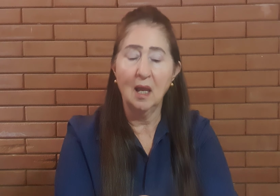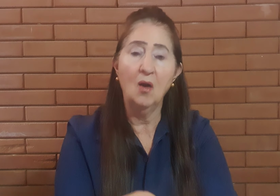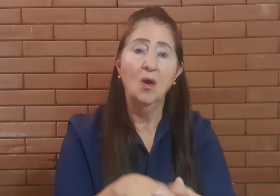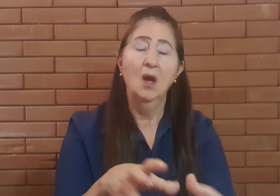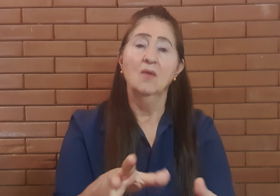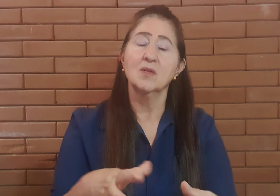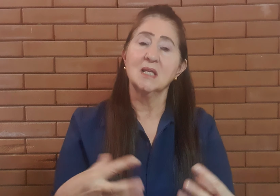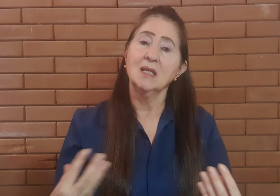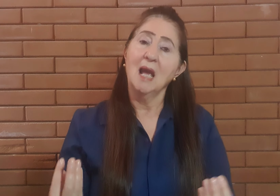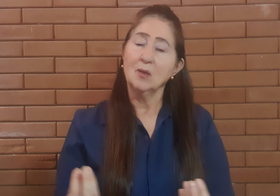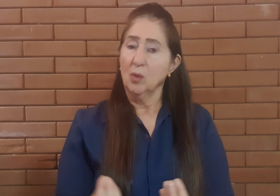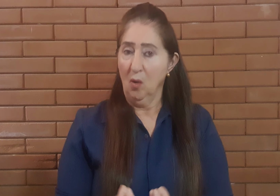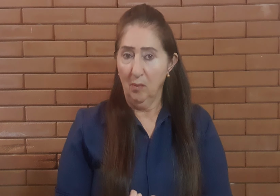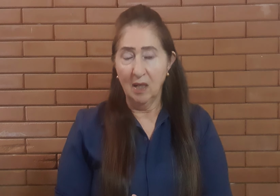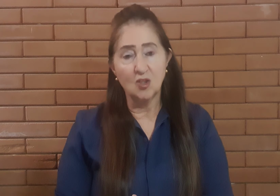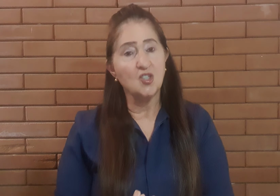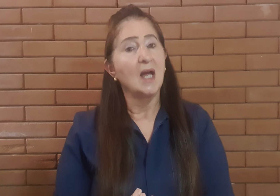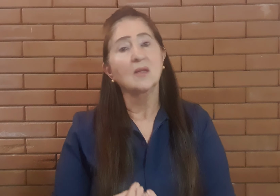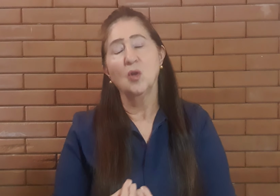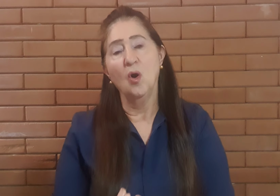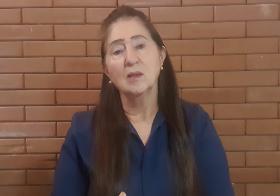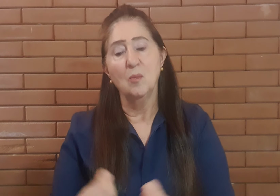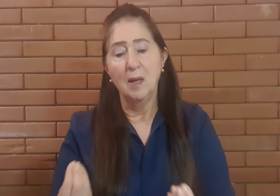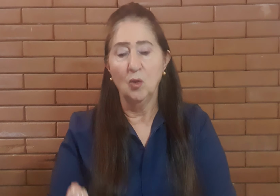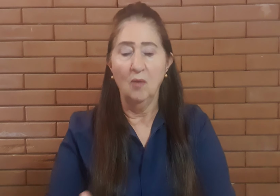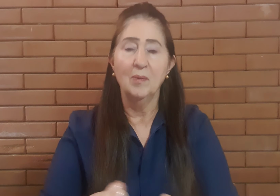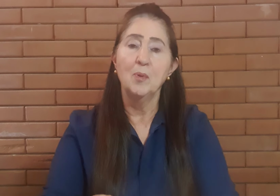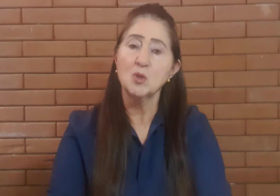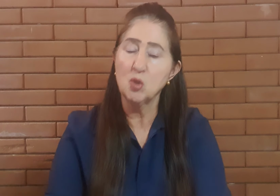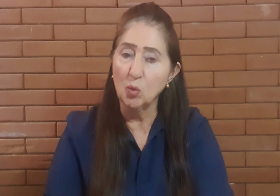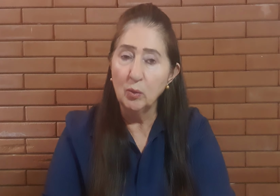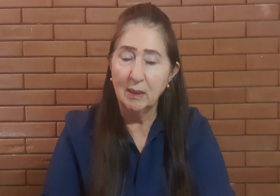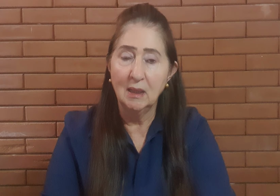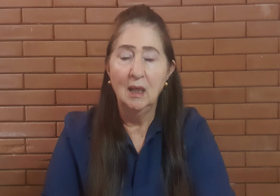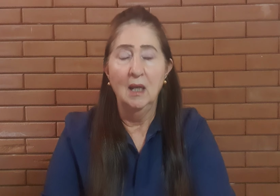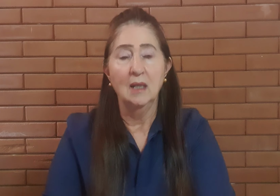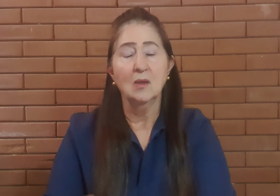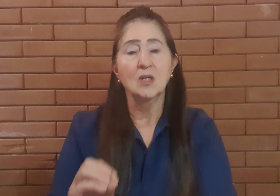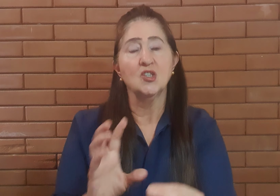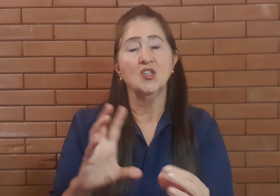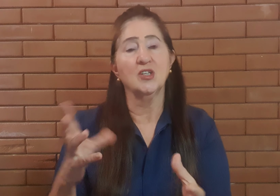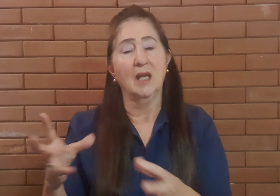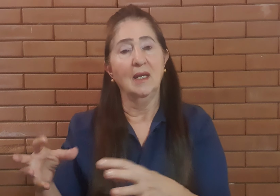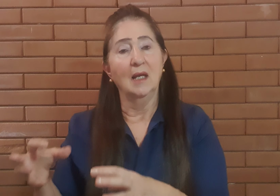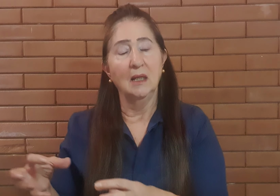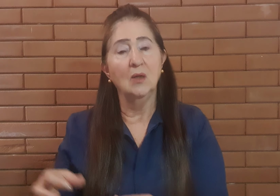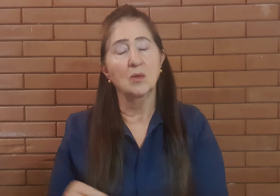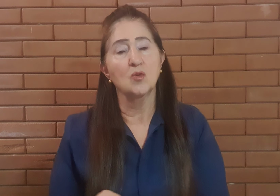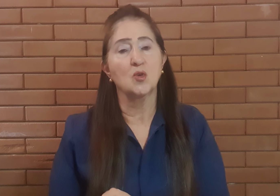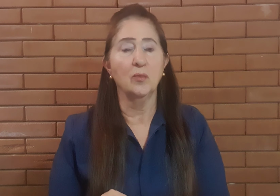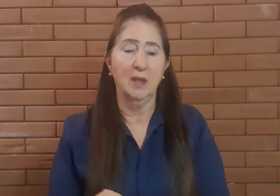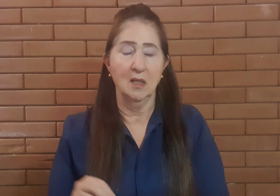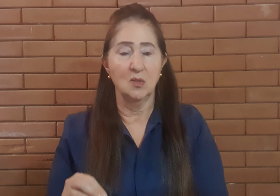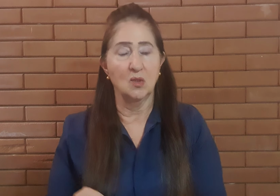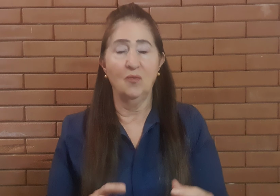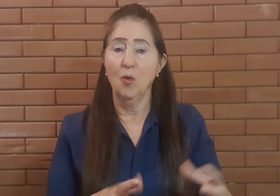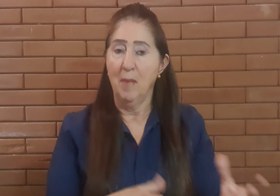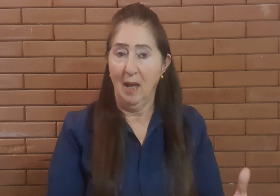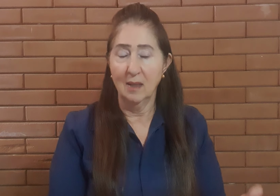tal, você naturalmente já adota uma nova postura. Então, a gente tem na língua os contextos formais